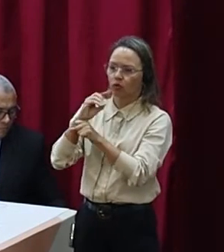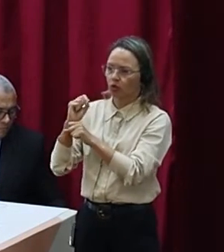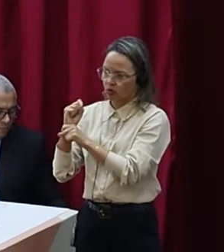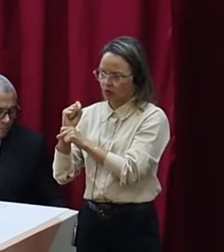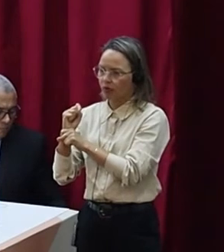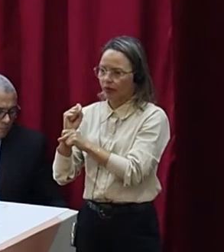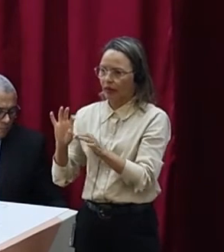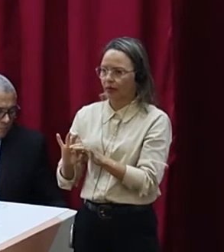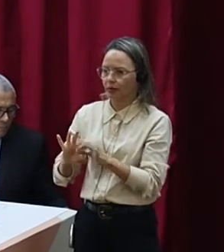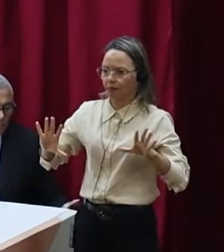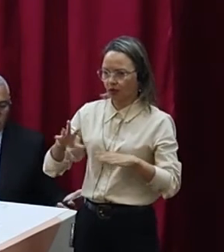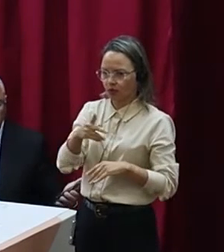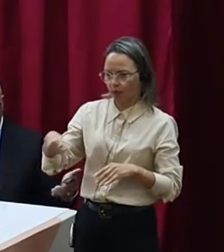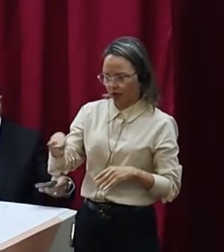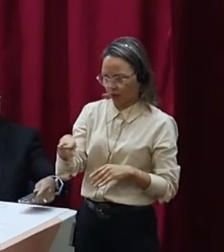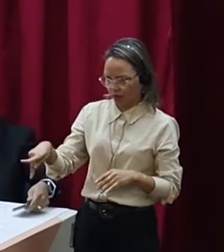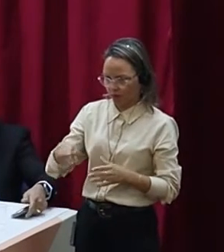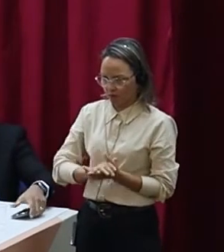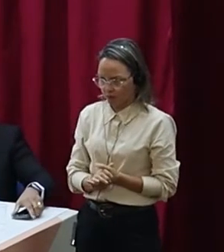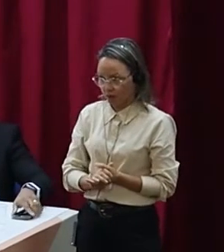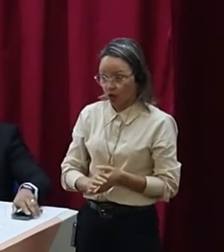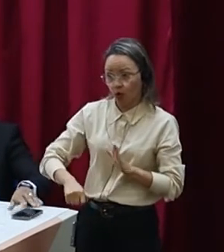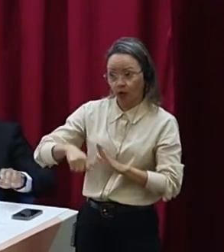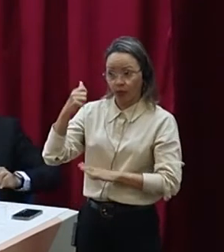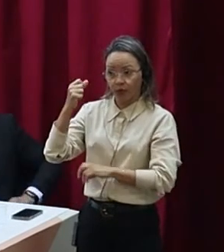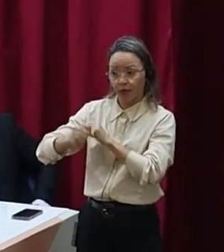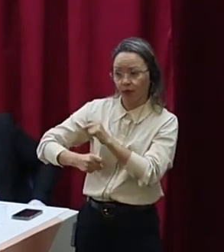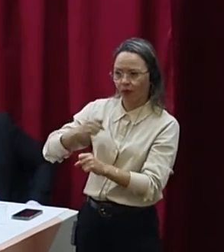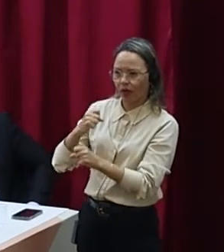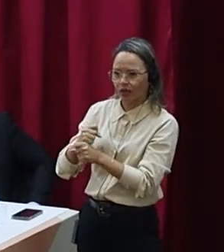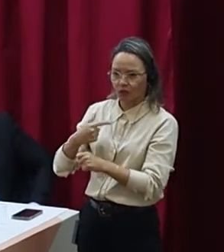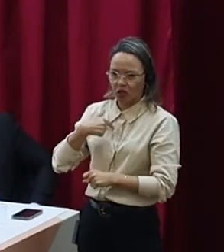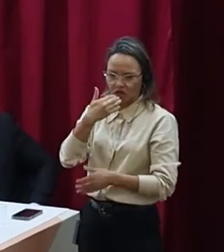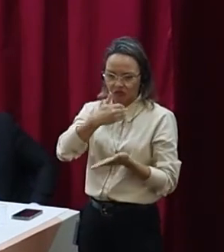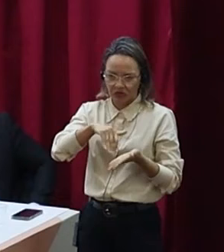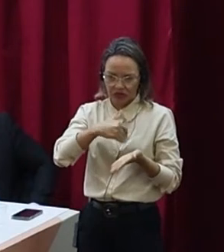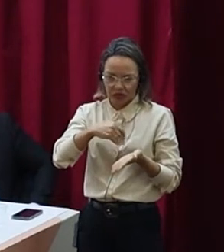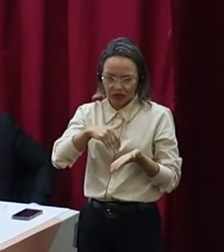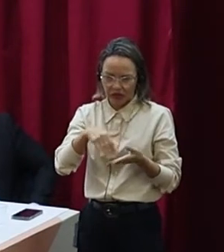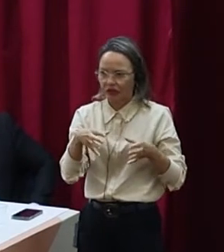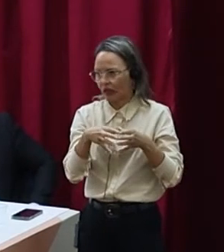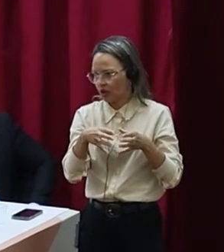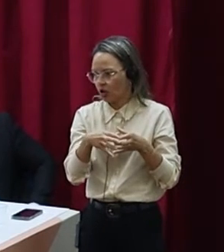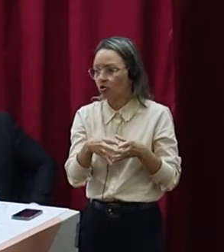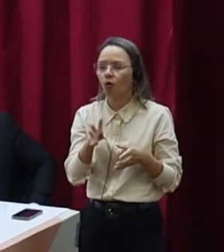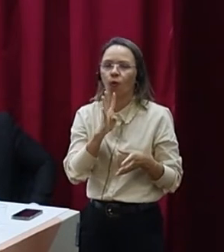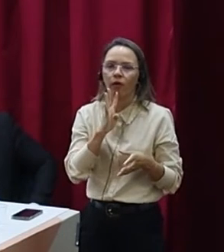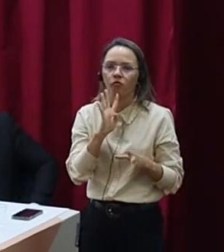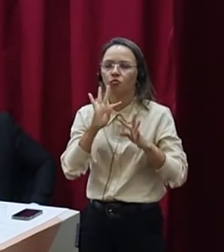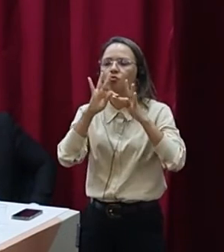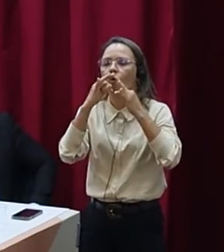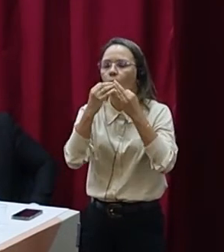1811. Primer año, yo fui primer funcionario de la Secretaría, entonces conozco bien todo ese proceso. Hasta el